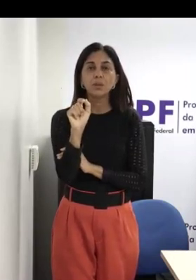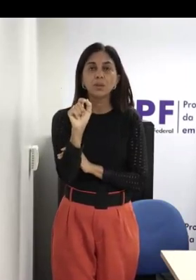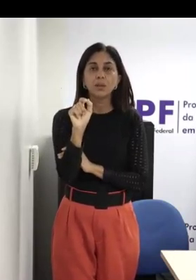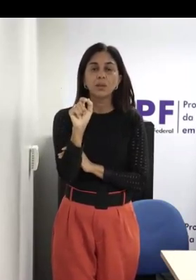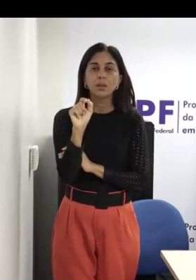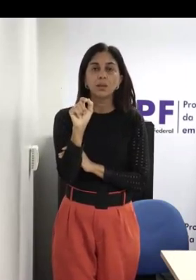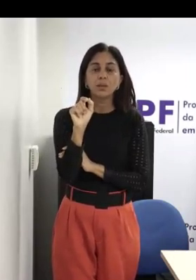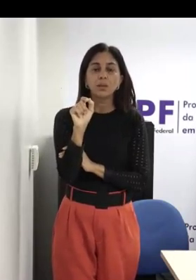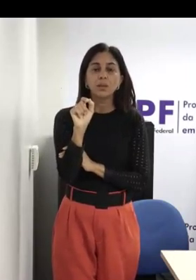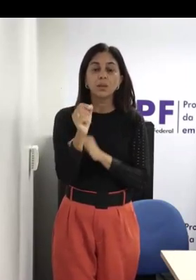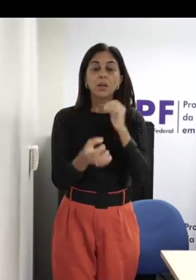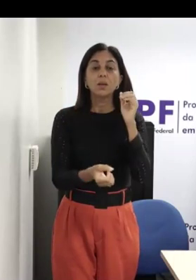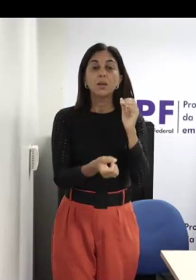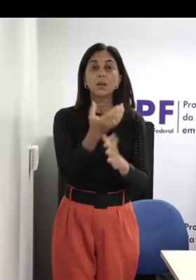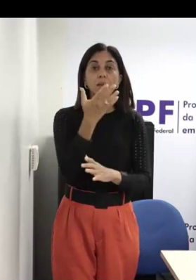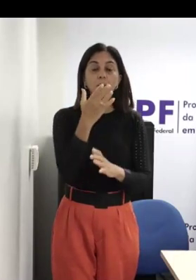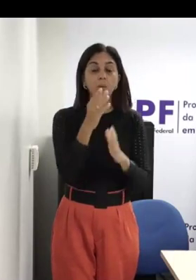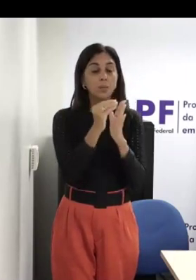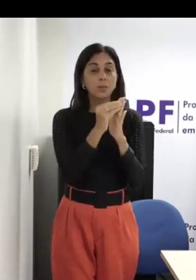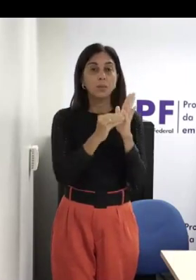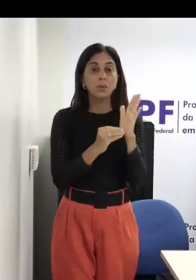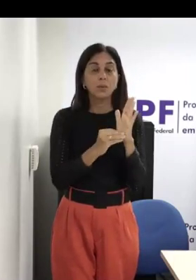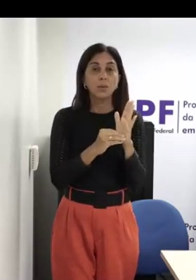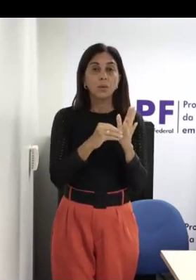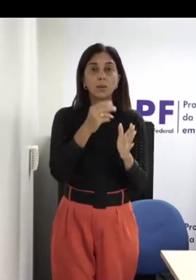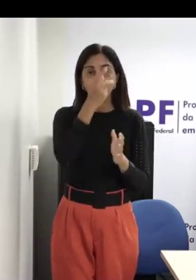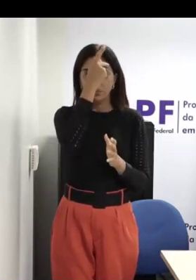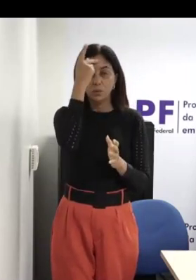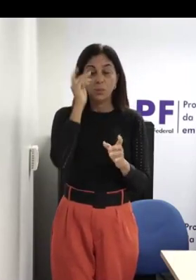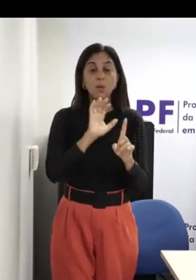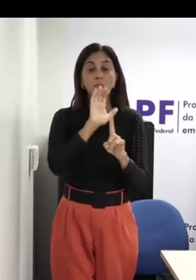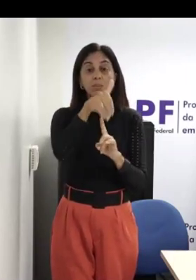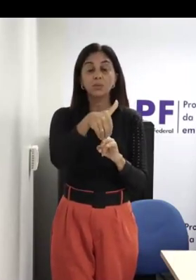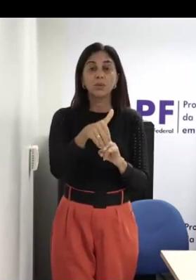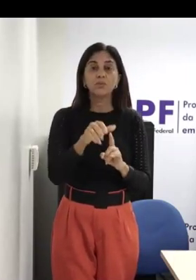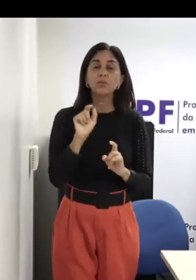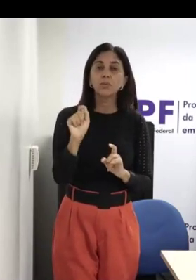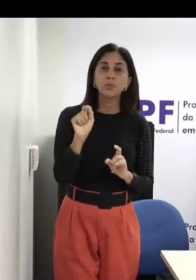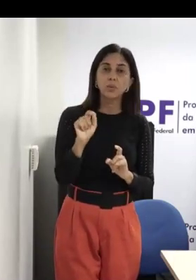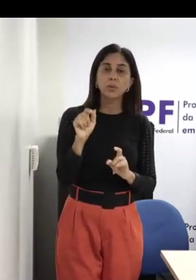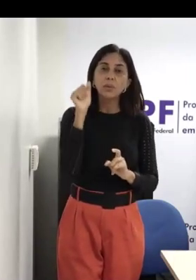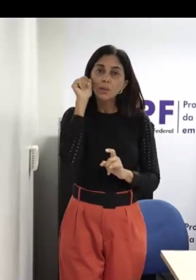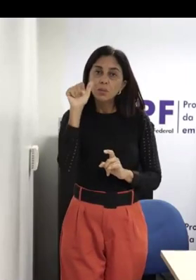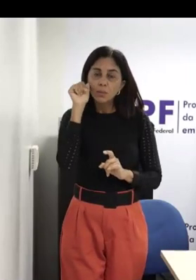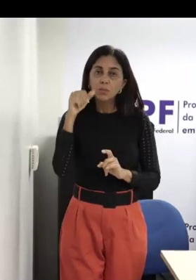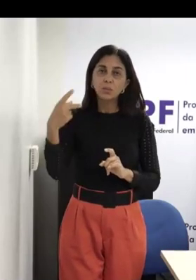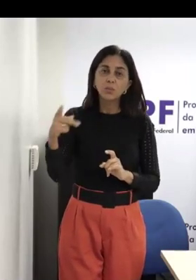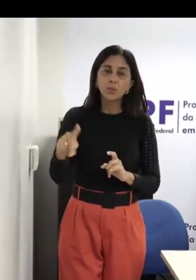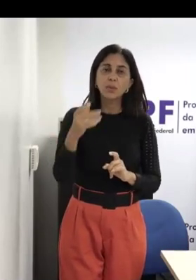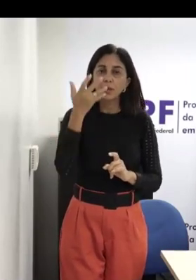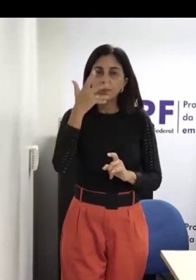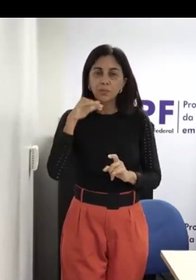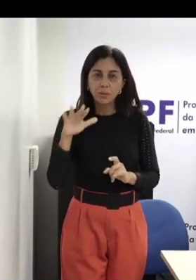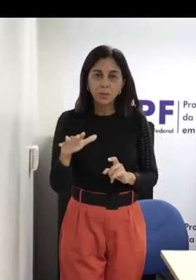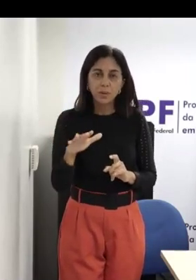pedófilos e de pessoas condenadas definitivamente por violência contra a mulher o acesso público ao